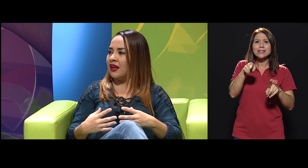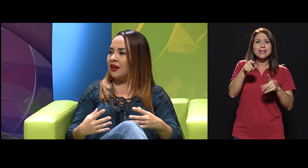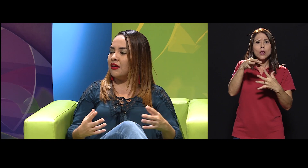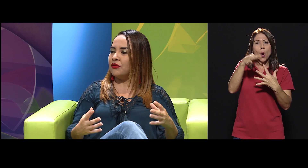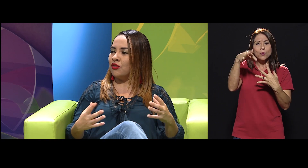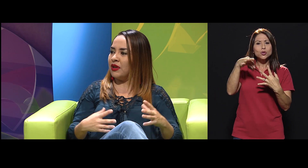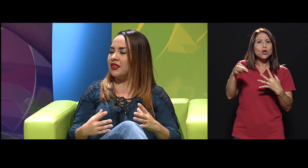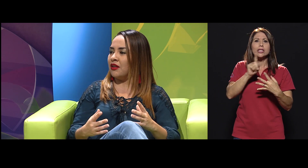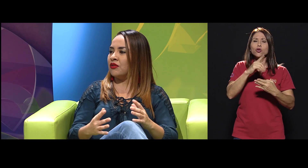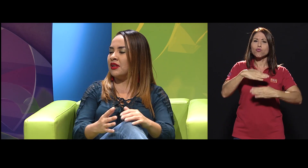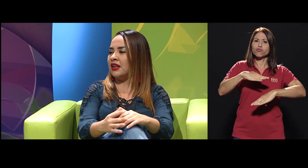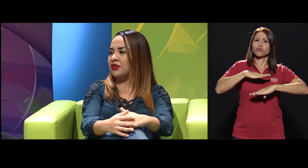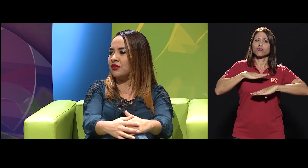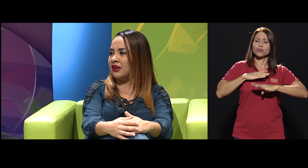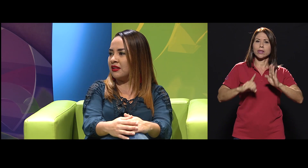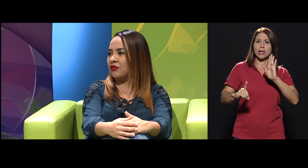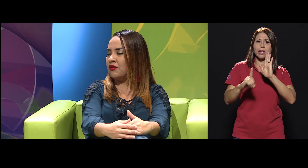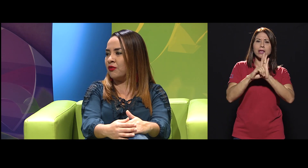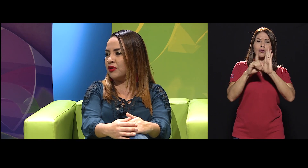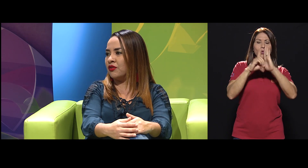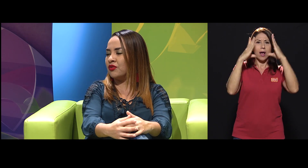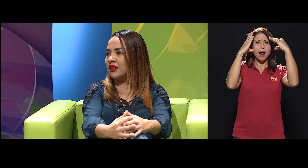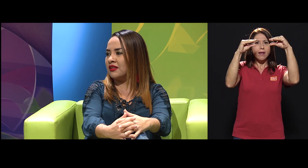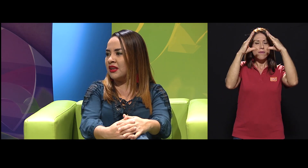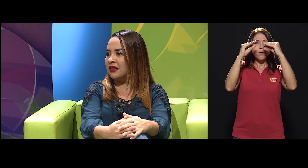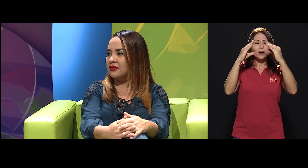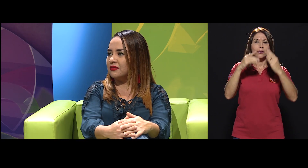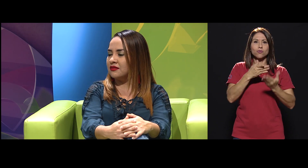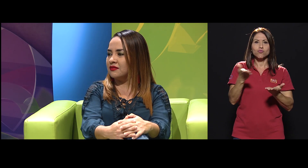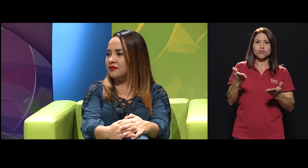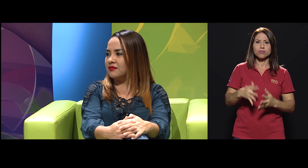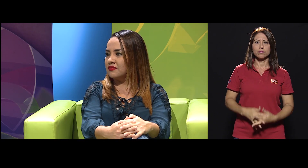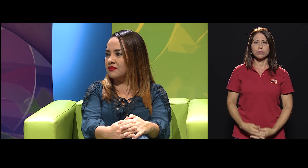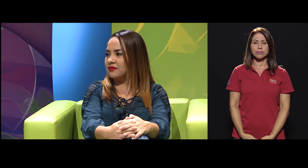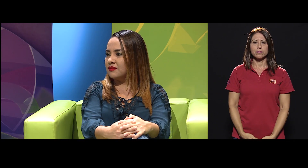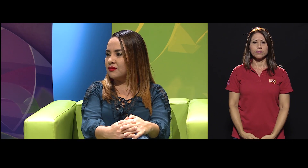se está solventando ese derecho al acceso a la información que ustedes tienen?